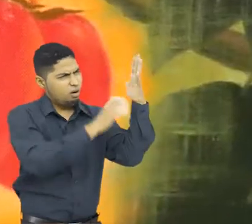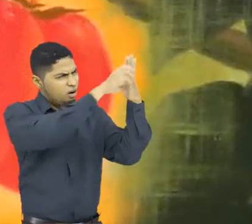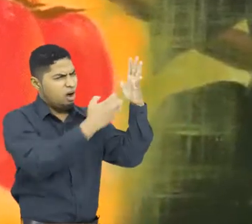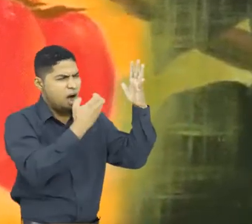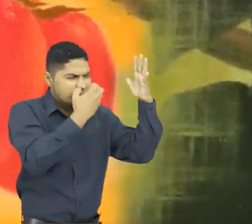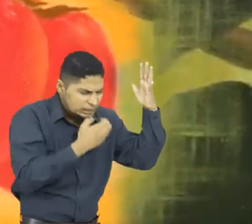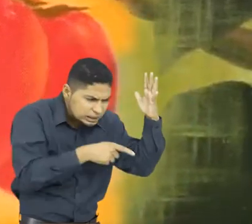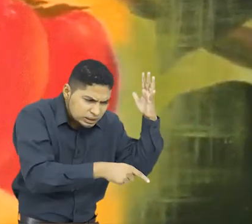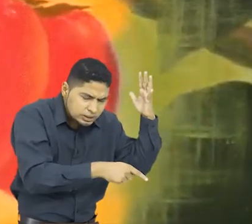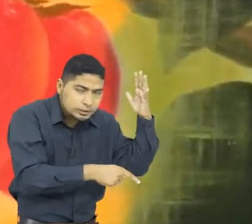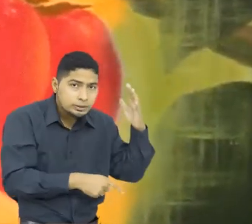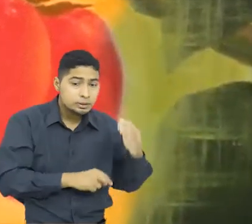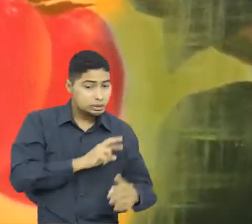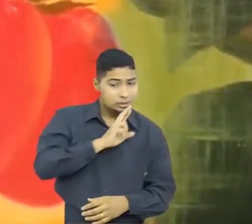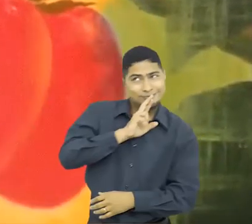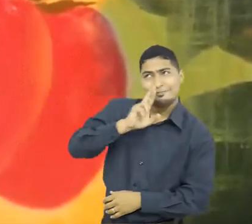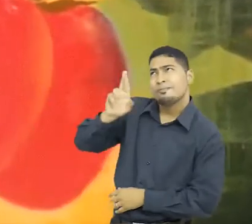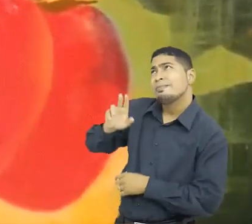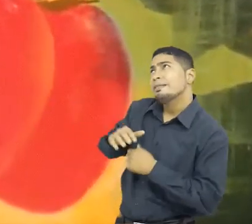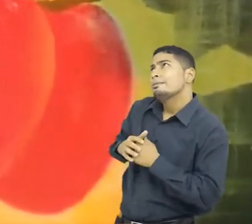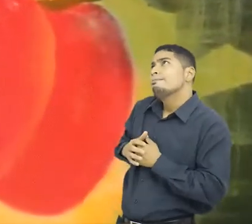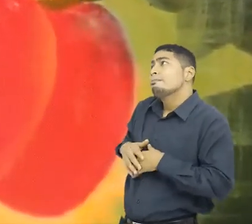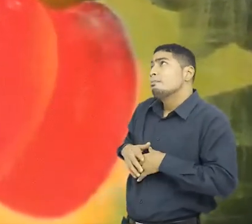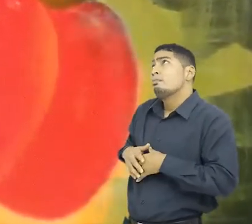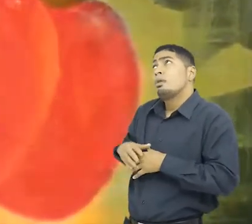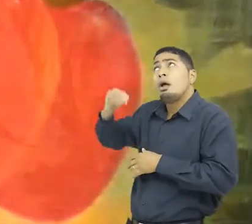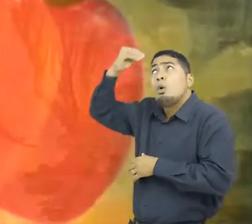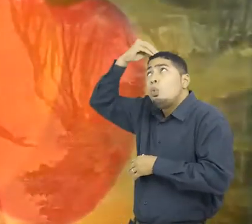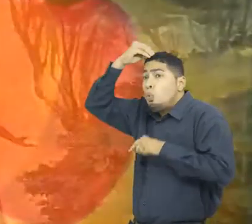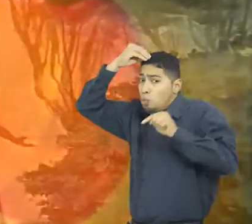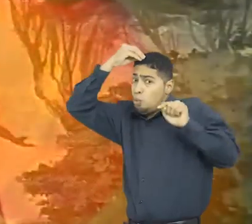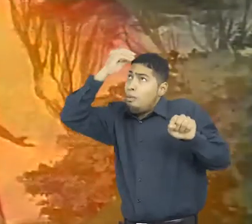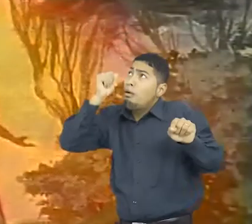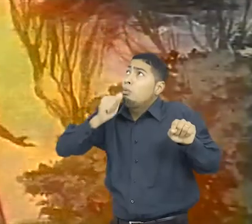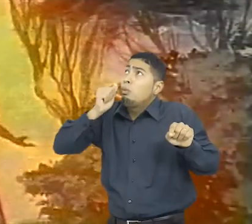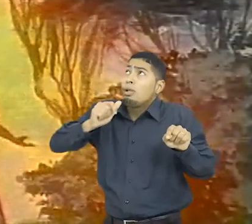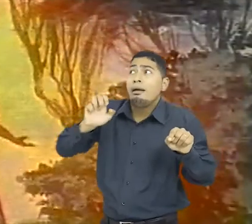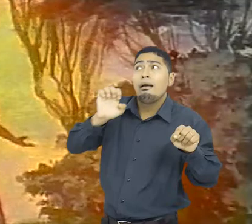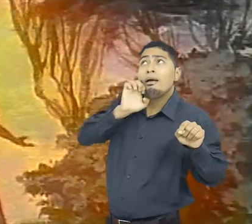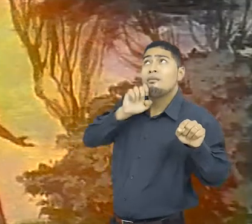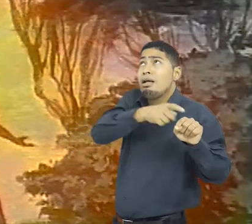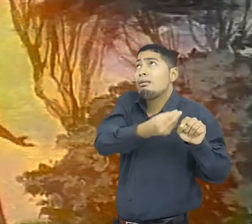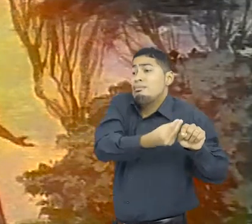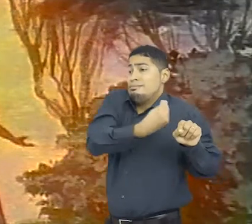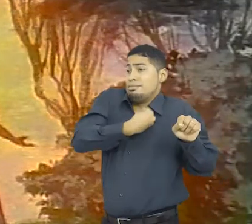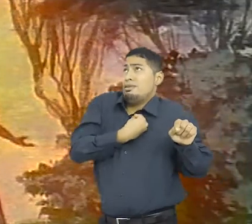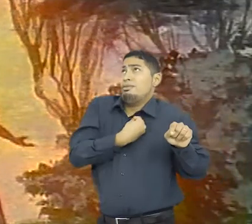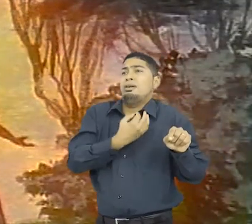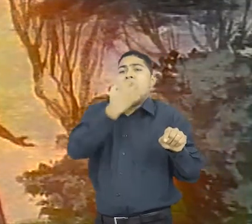proibida? Adão respondeu: a mulher que o Senhor me deu, ela me ofereceu o fruto e eu